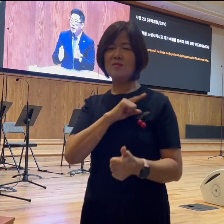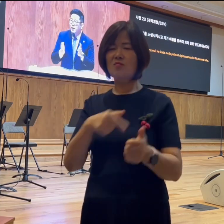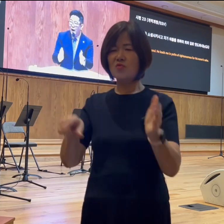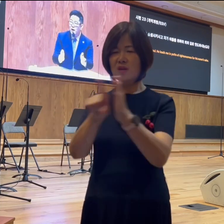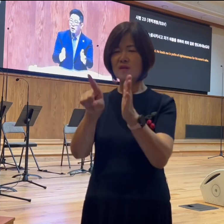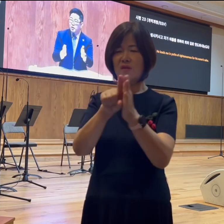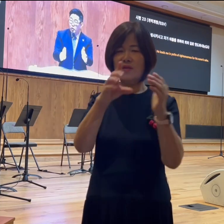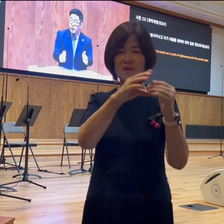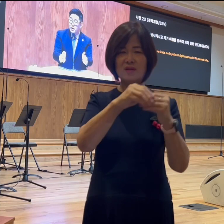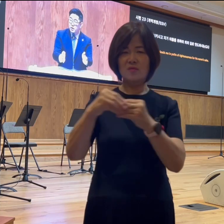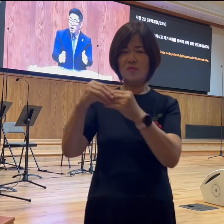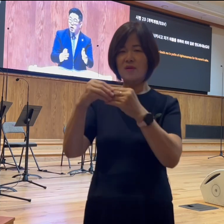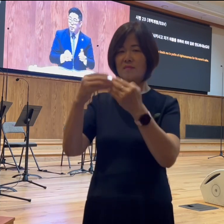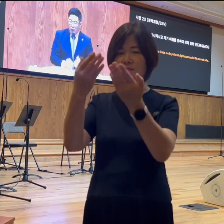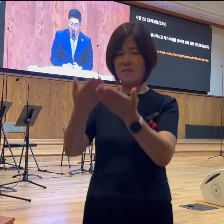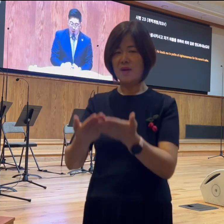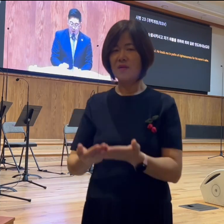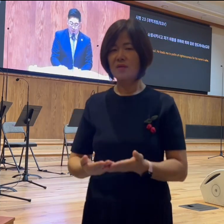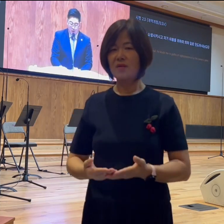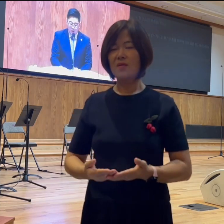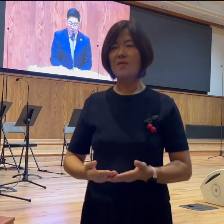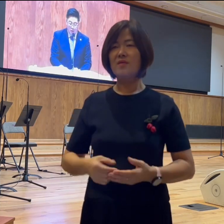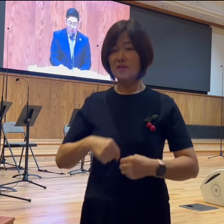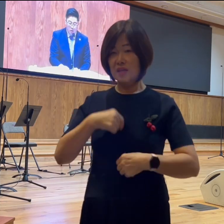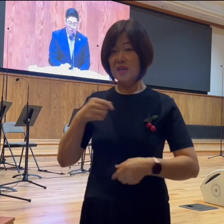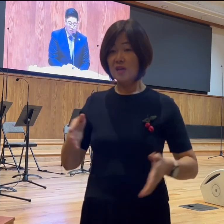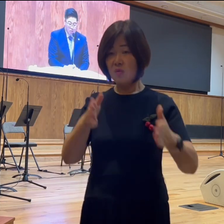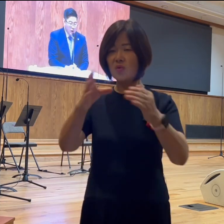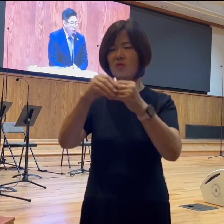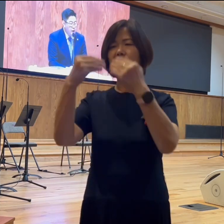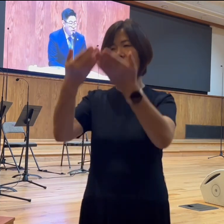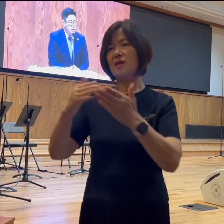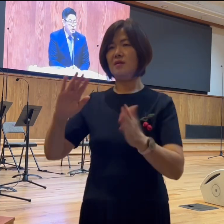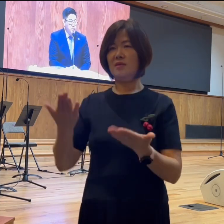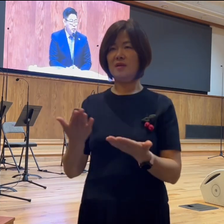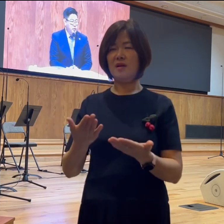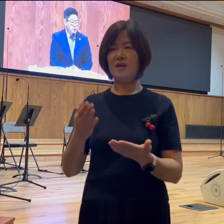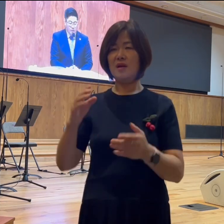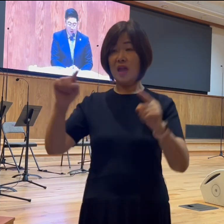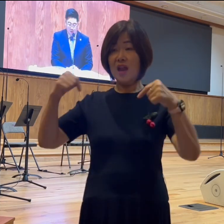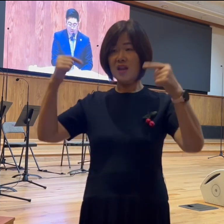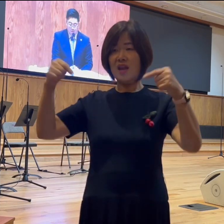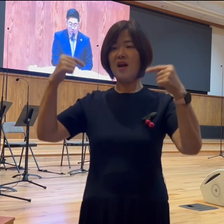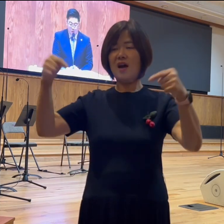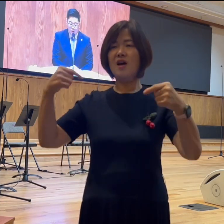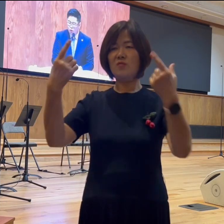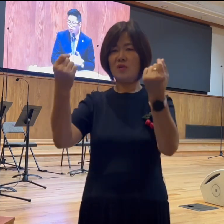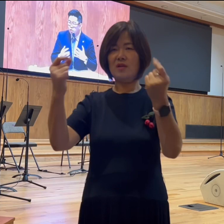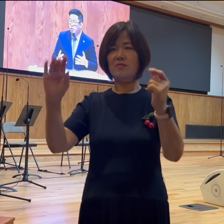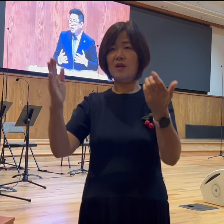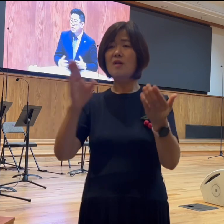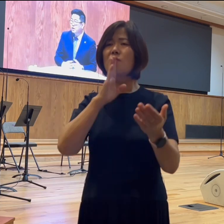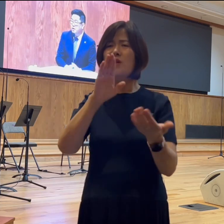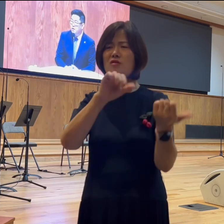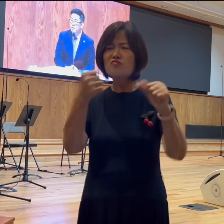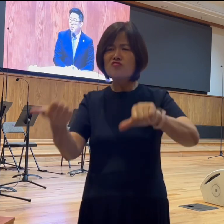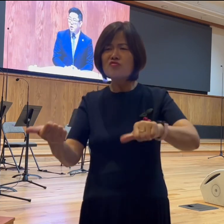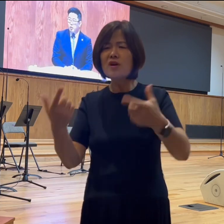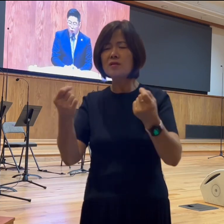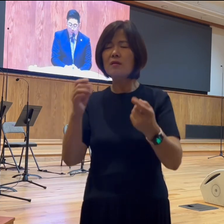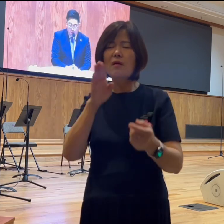받아 나아가는 것까지가 평안인 것입니다. 우리가 엘리야 선지자를 봐도 어떻습니까? 그가 죽을 것 같이